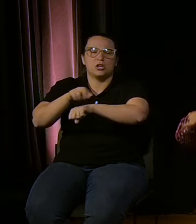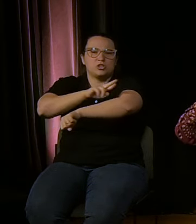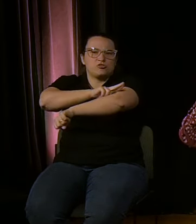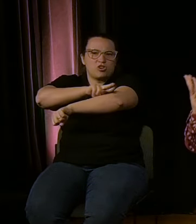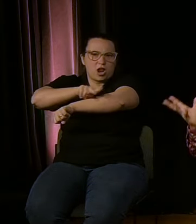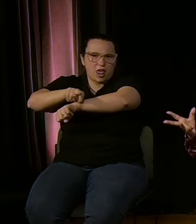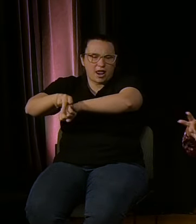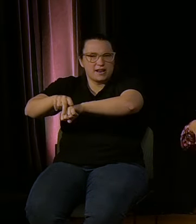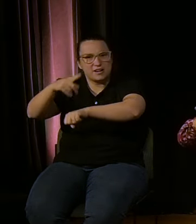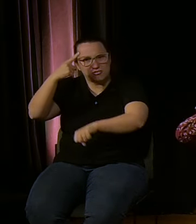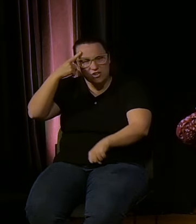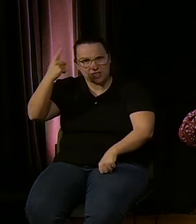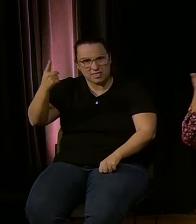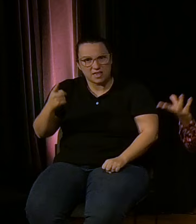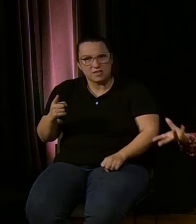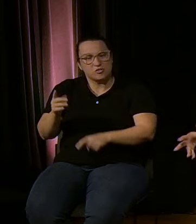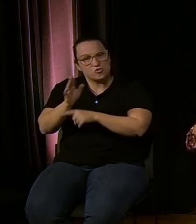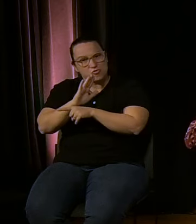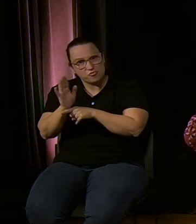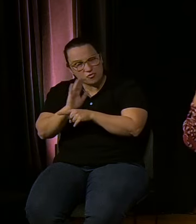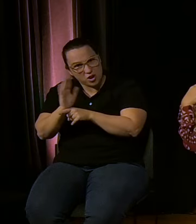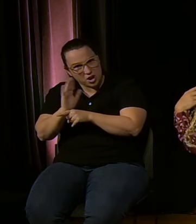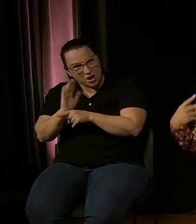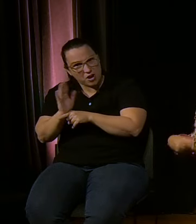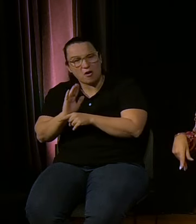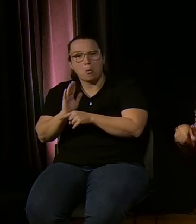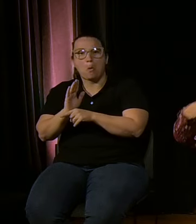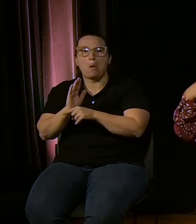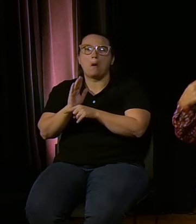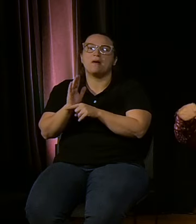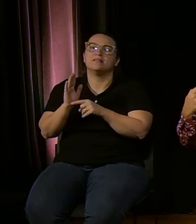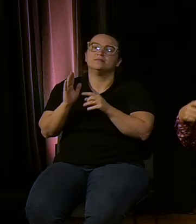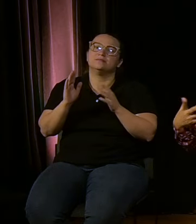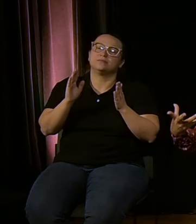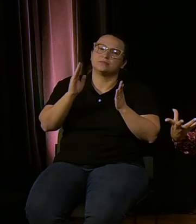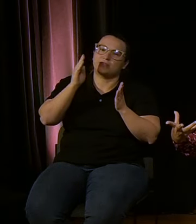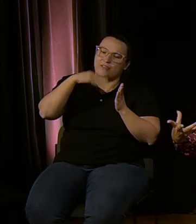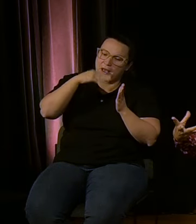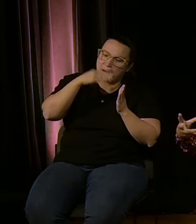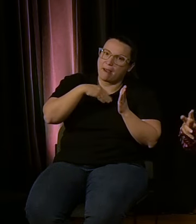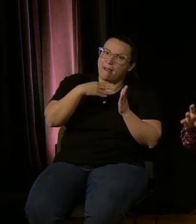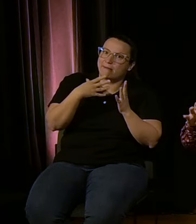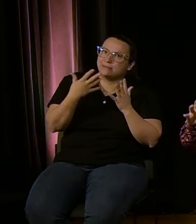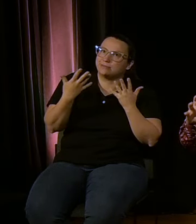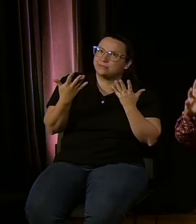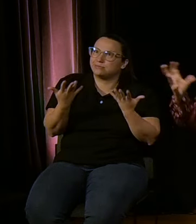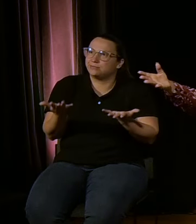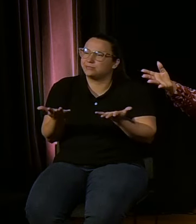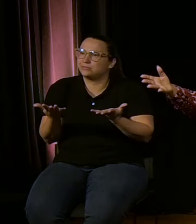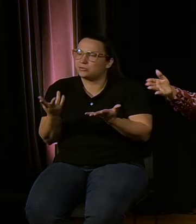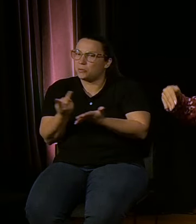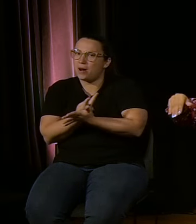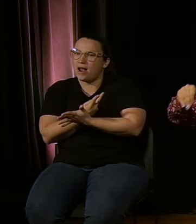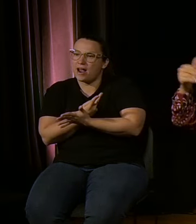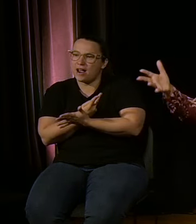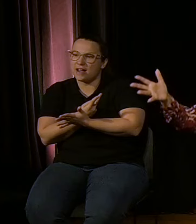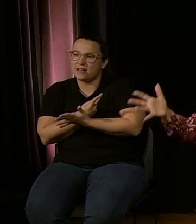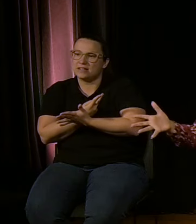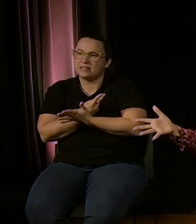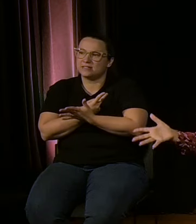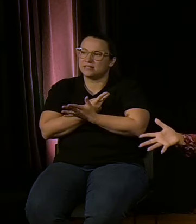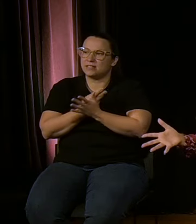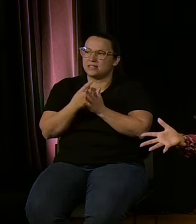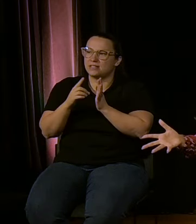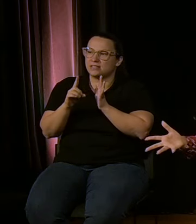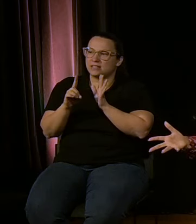né, trazendo uma ideia do filme enquanto um fracasso, mas o fracasso como uma coisa... errante, uma coisa meio década